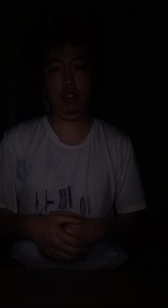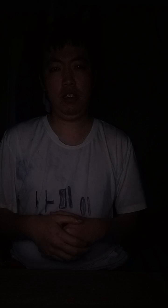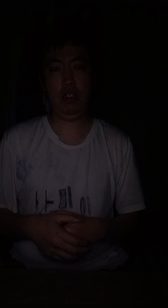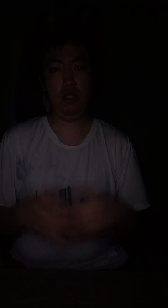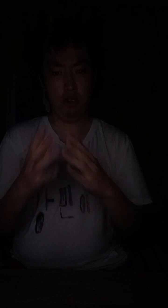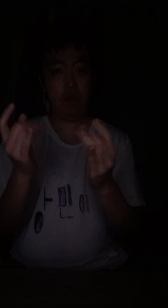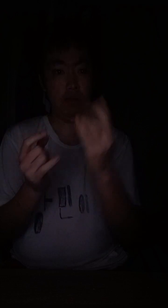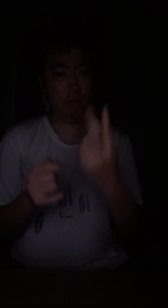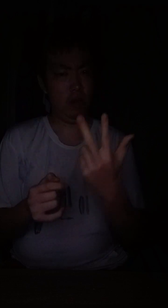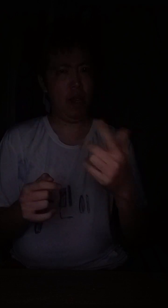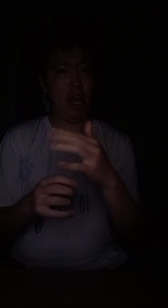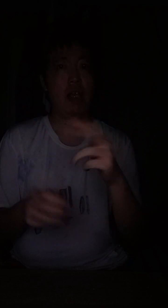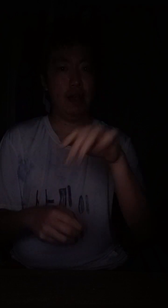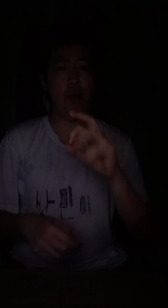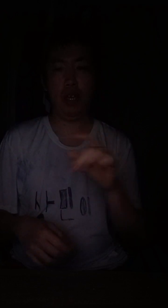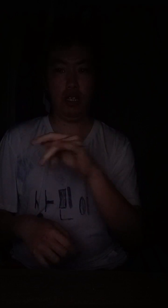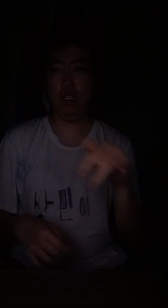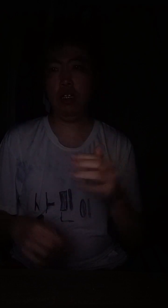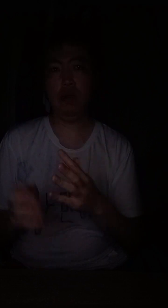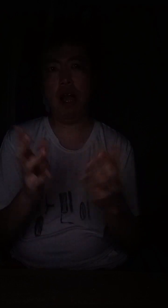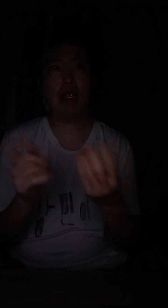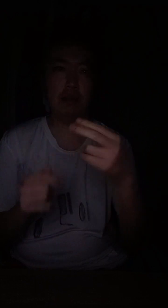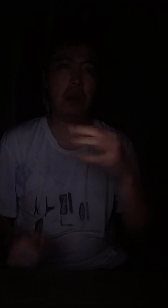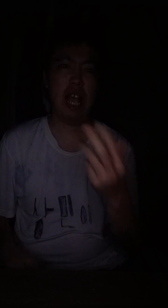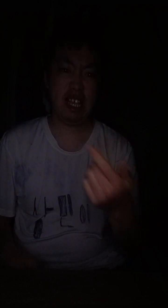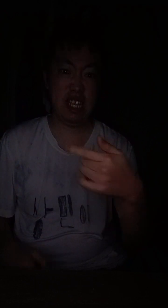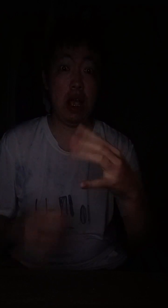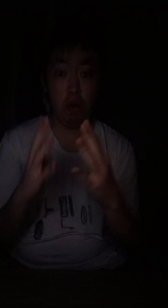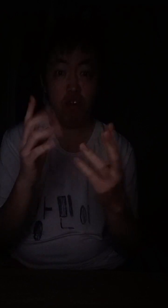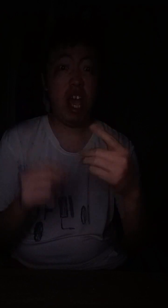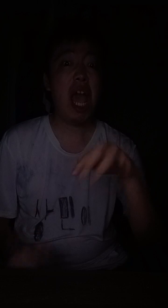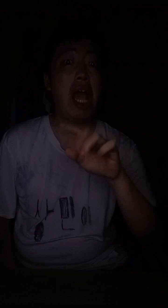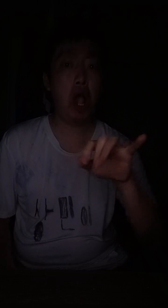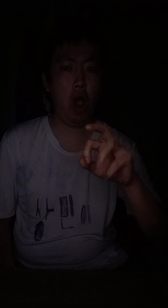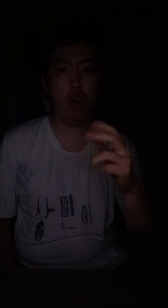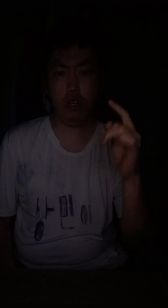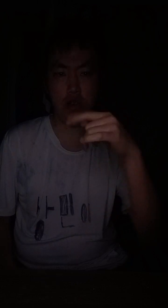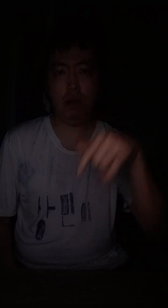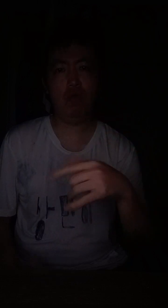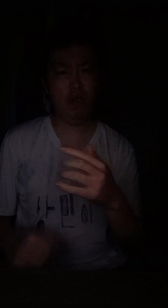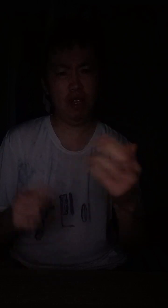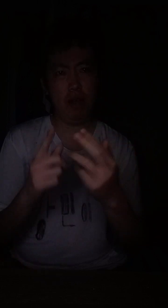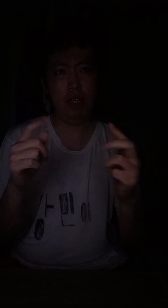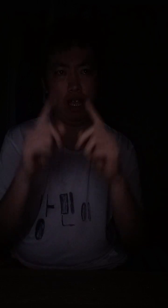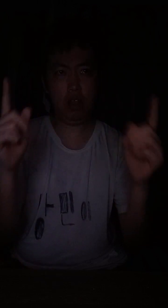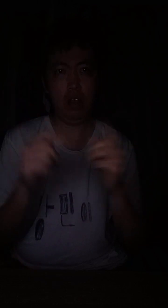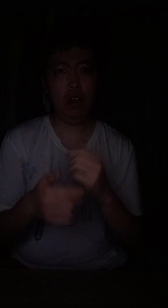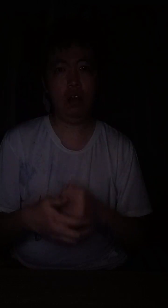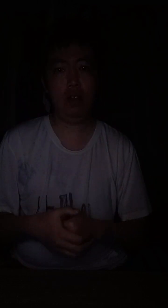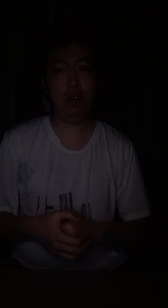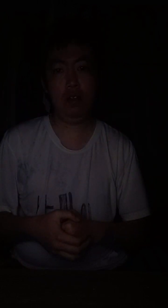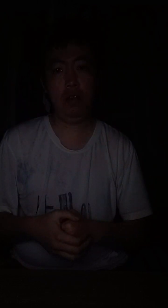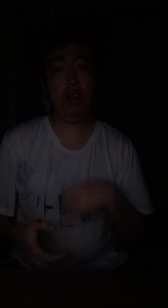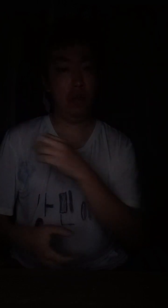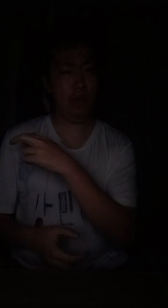지난달 23일 KBS 이사회는 박장범 당시 9시 뉴스 앵커를 신임 사장으로 임명 제청했습니다. 당시 KBS